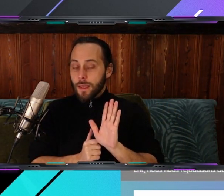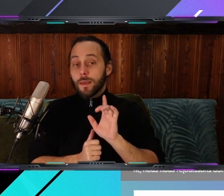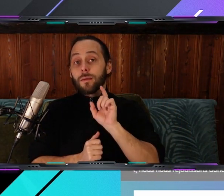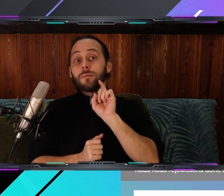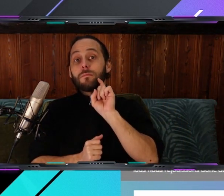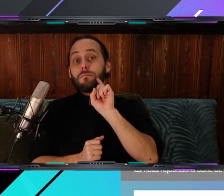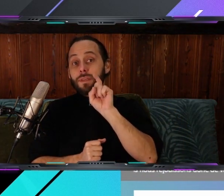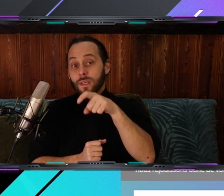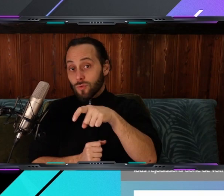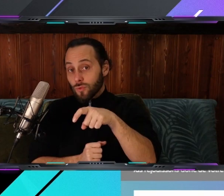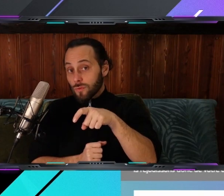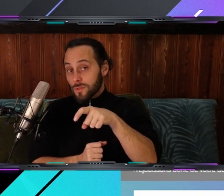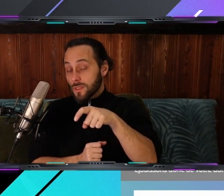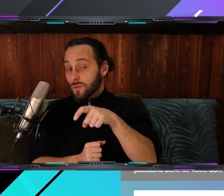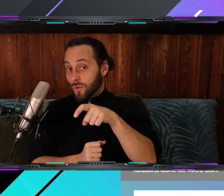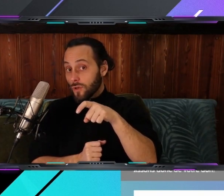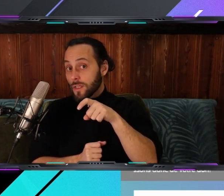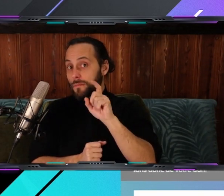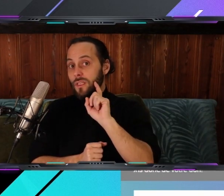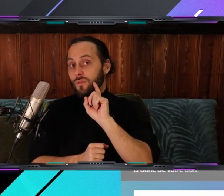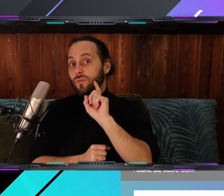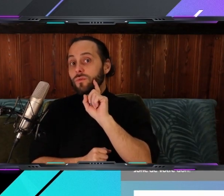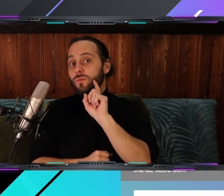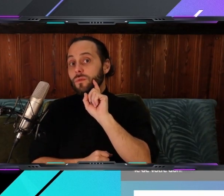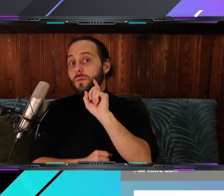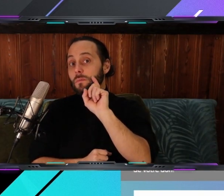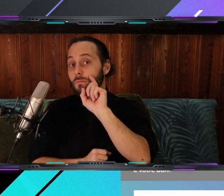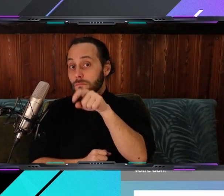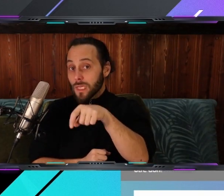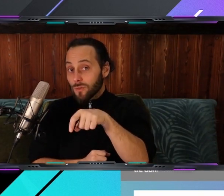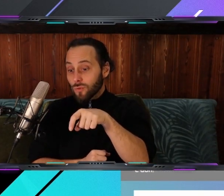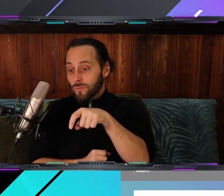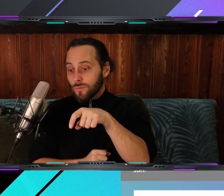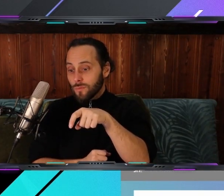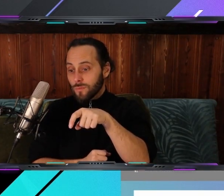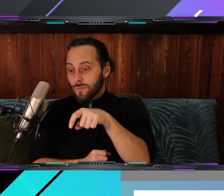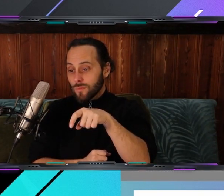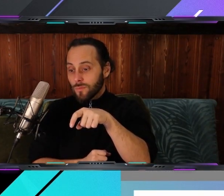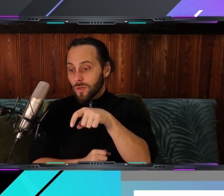Mais bientôt, signe qu'on connaît, bientôt,